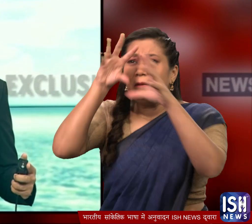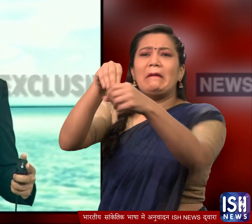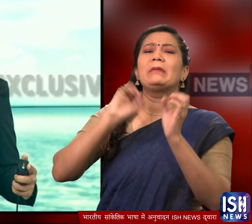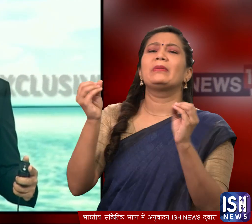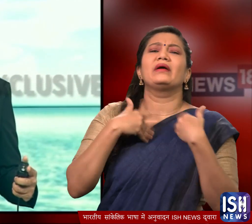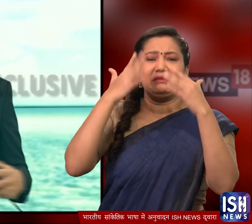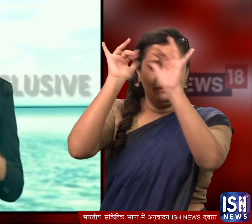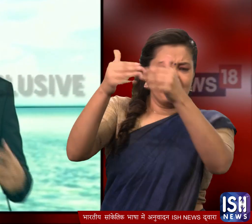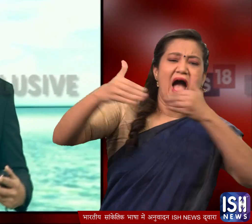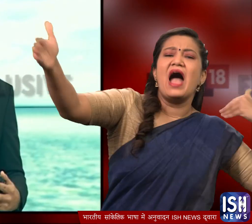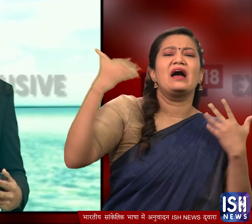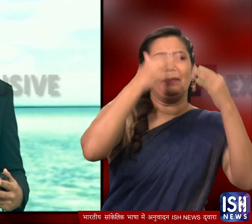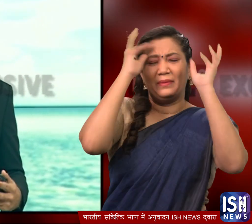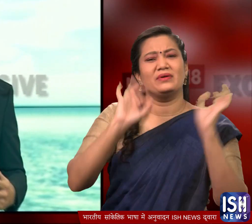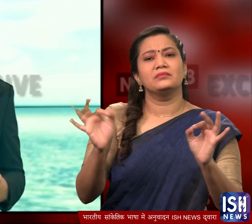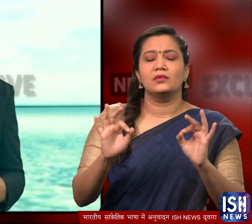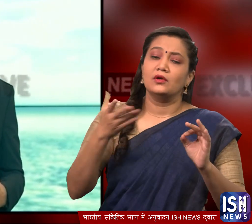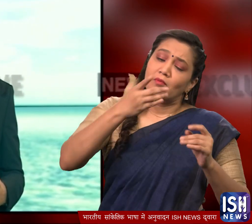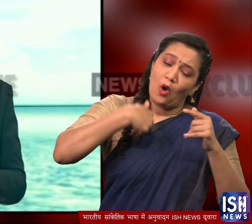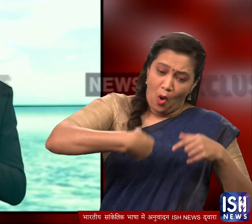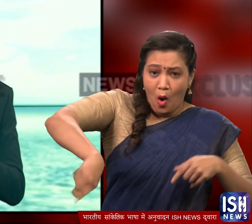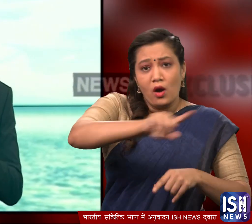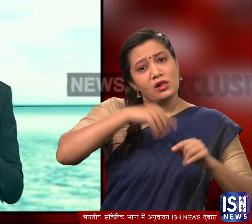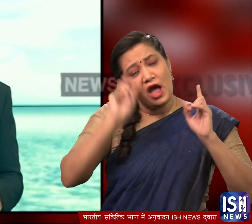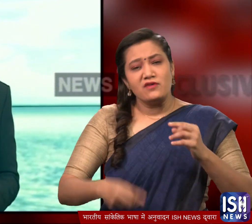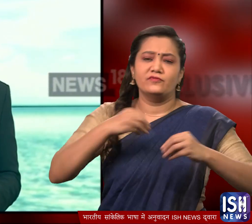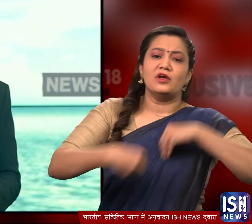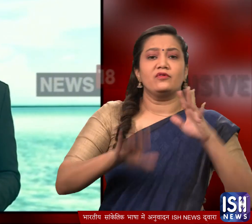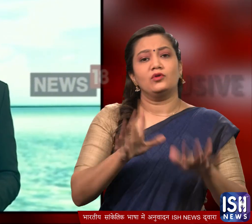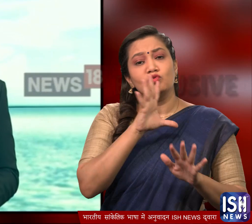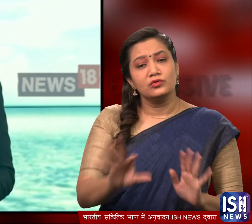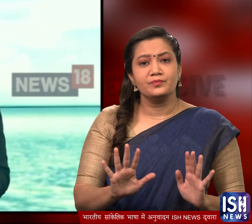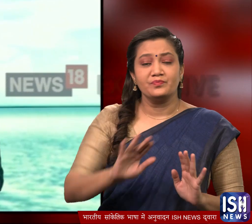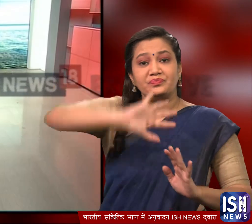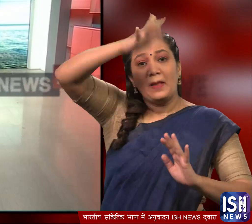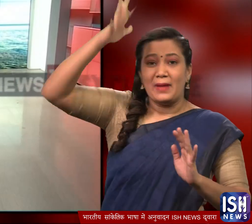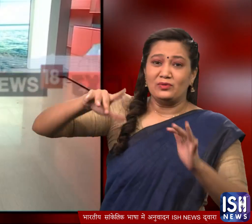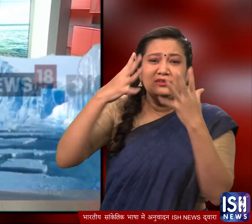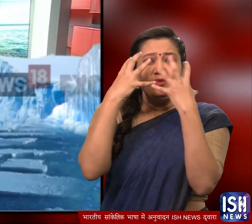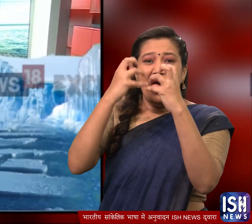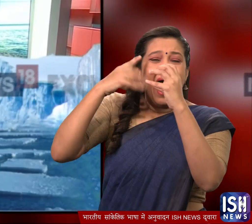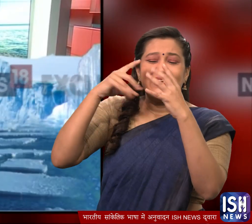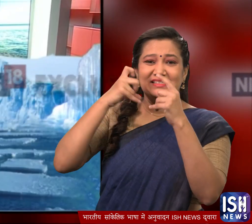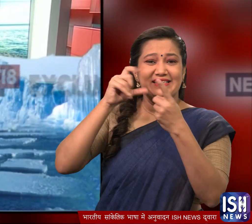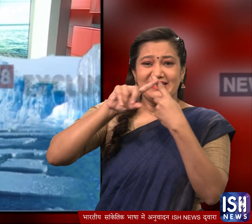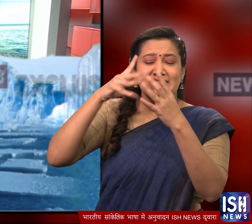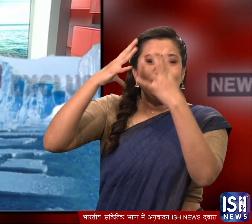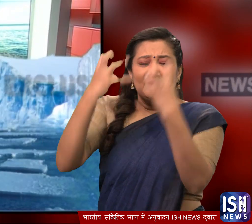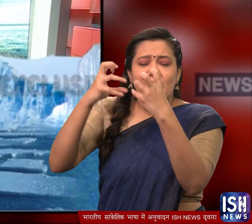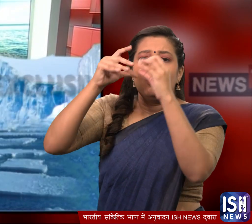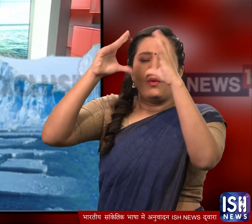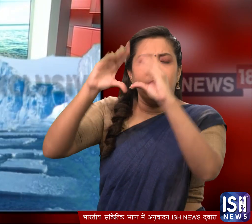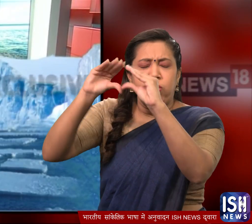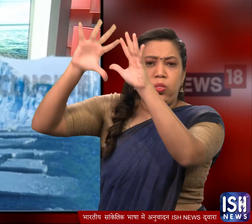पहाड़ों से दूर रहते हैं तो हमें क्या फर्क पड़ता। झेलना तो हम सबको पड़ेगा, क्योंकि पहाड़ पर ग्लेशियर तेजी से